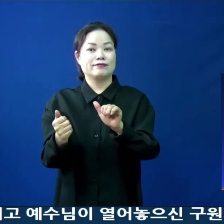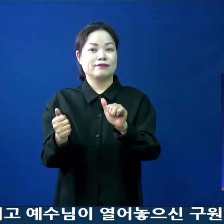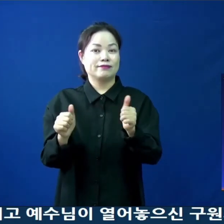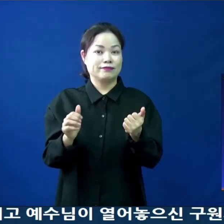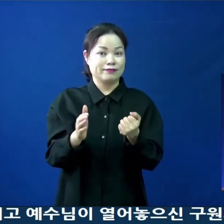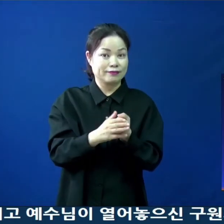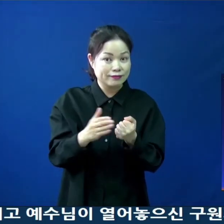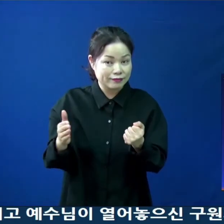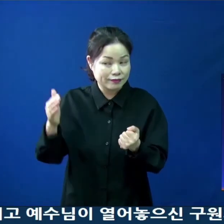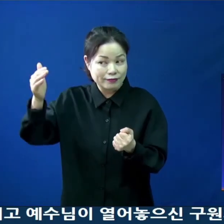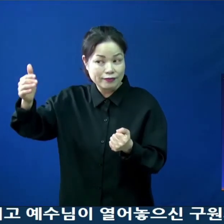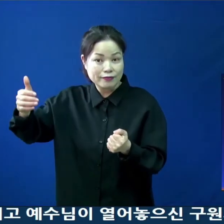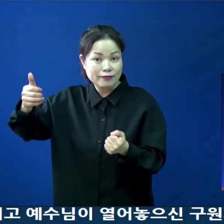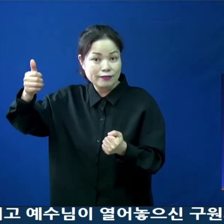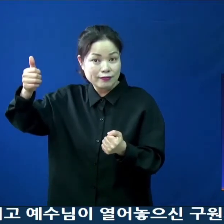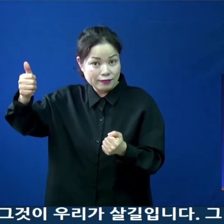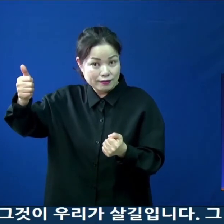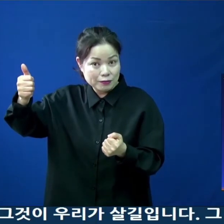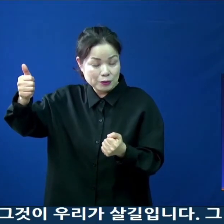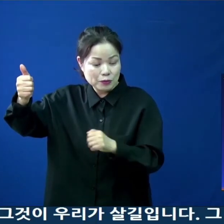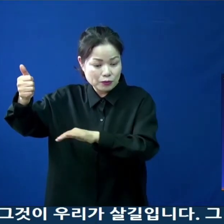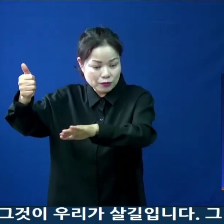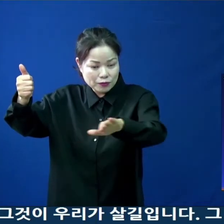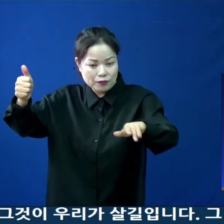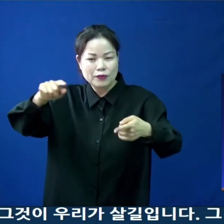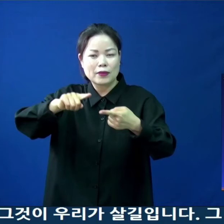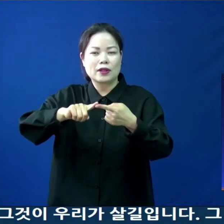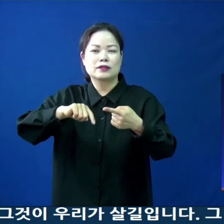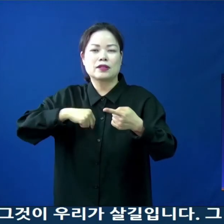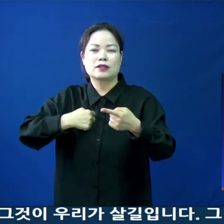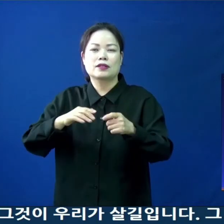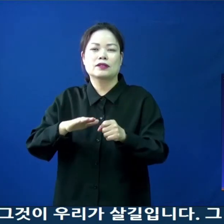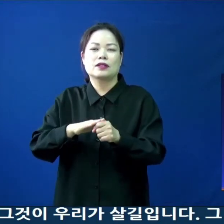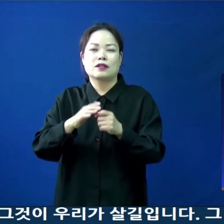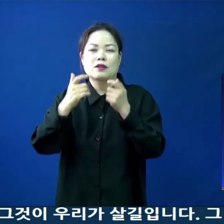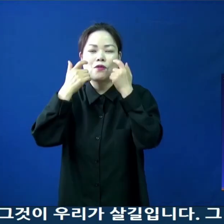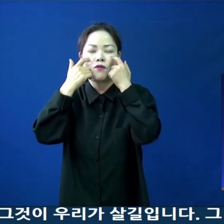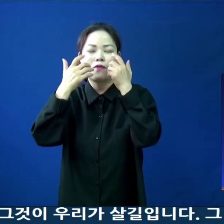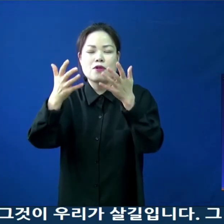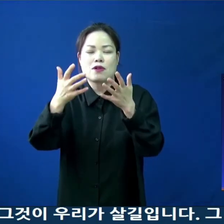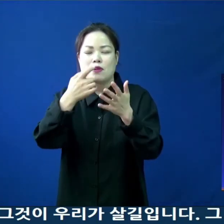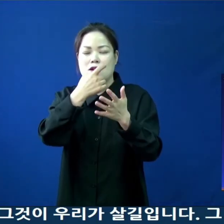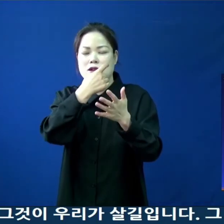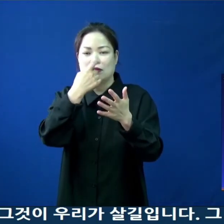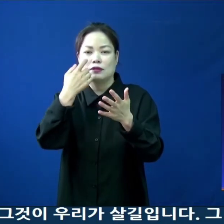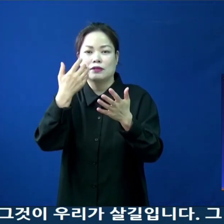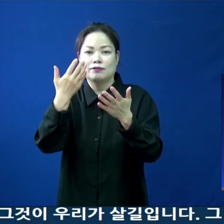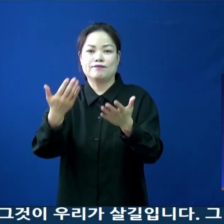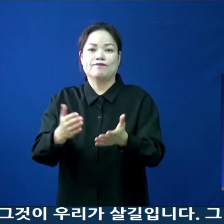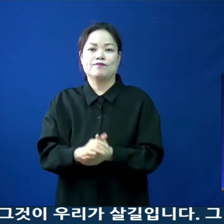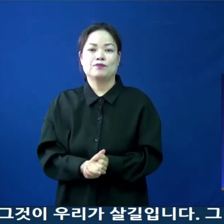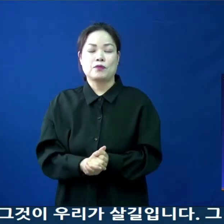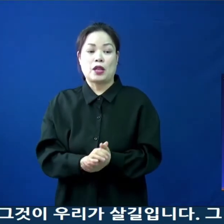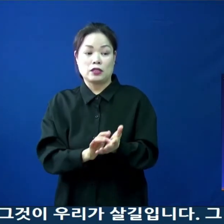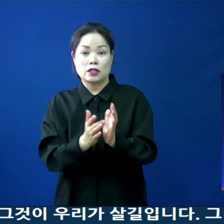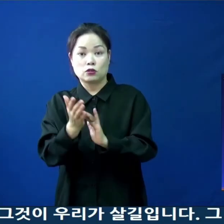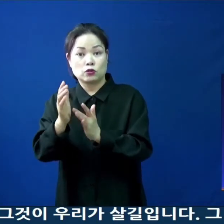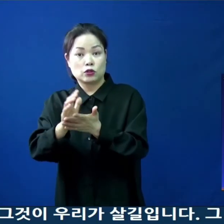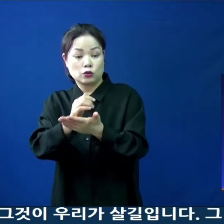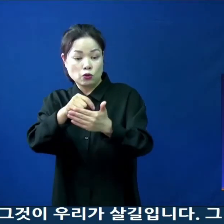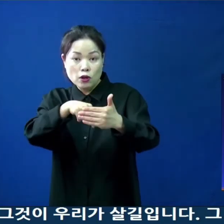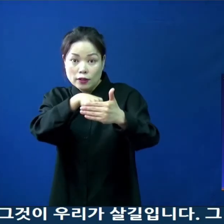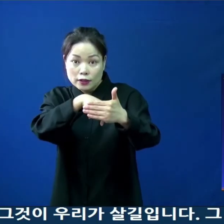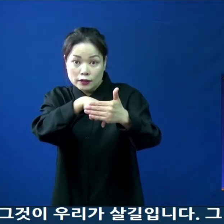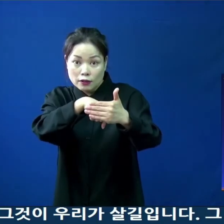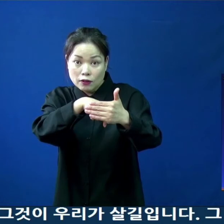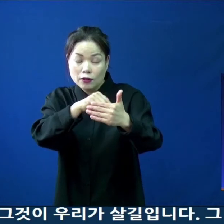죽으심으로 하나님께서 우리에게 대한 자기의 사랑을 확증하셨느니라. 예수 그리스도